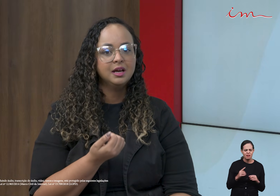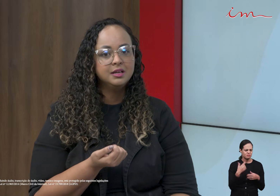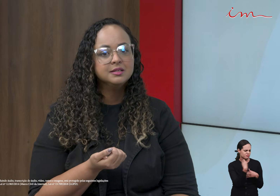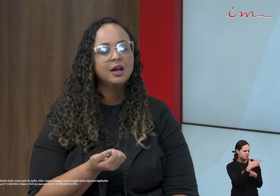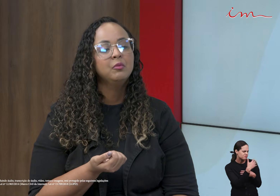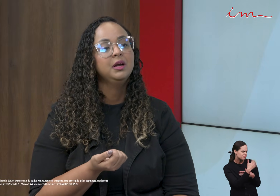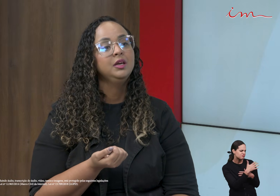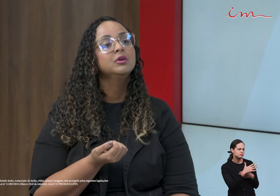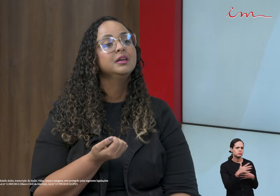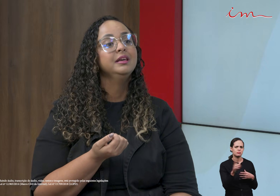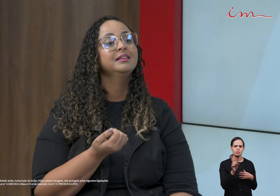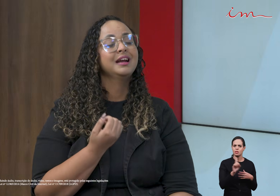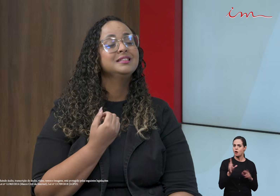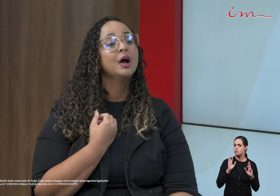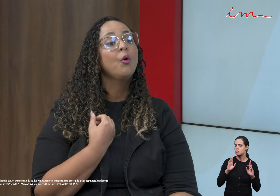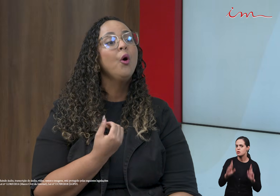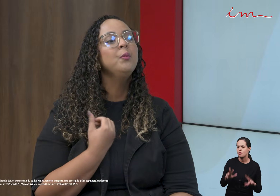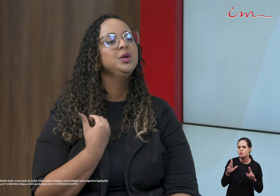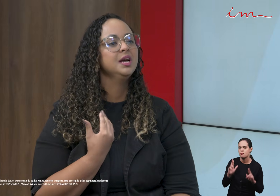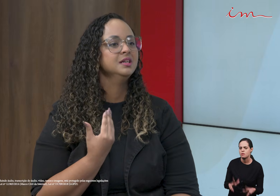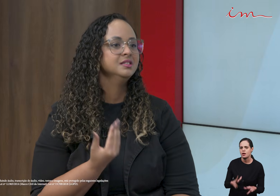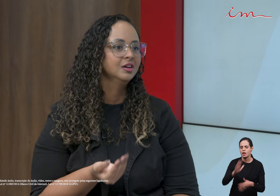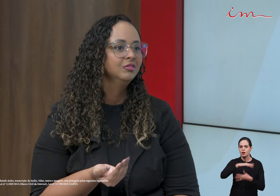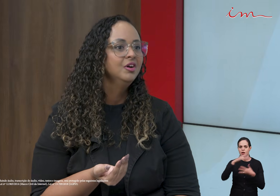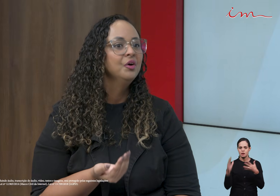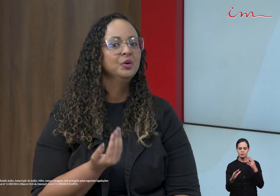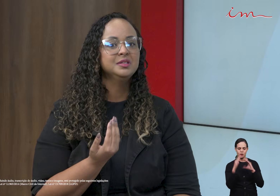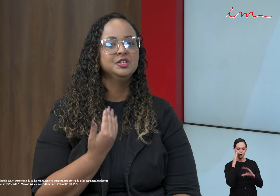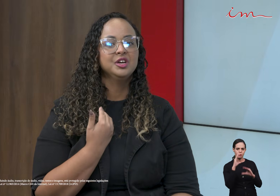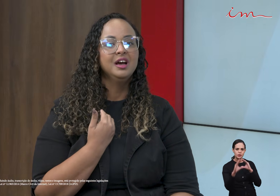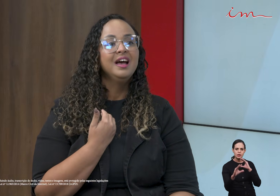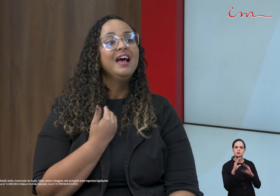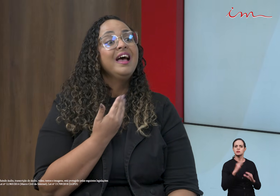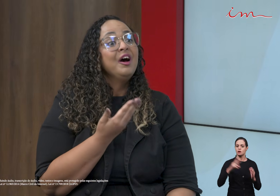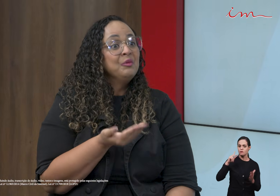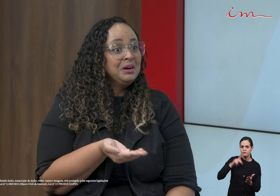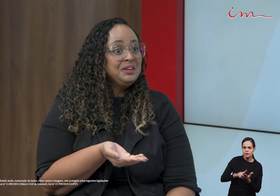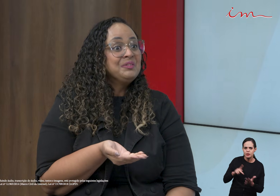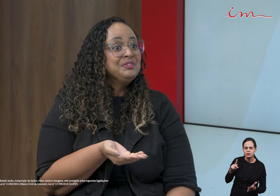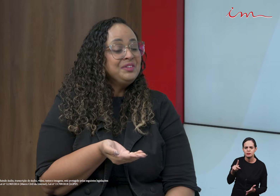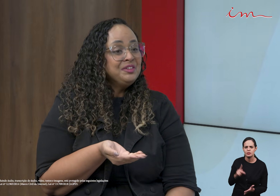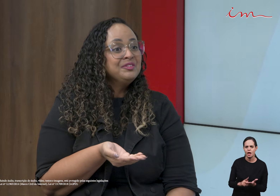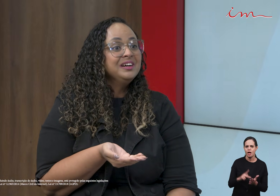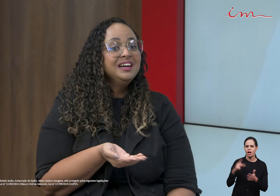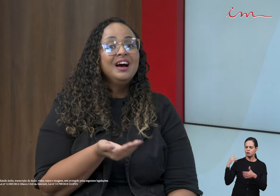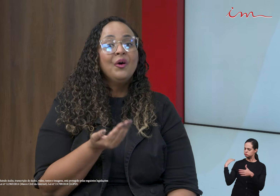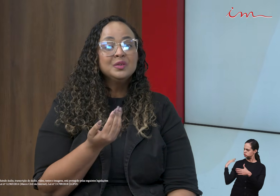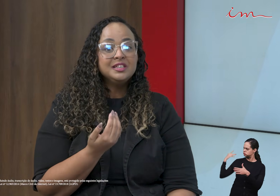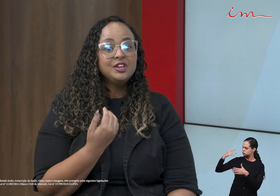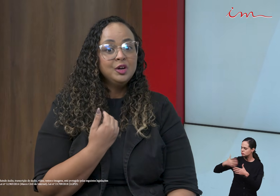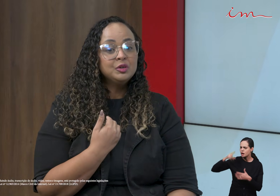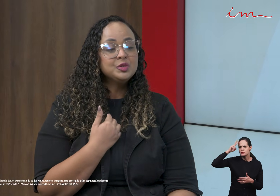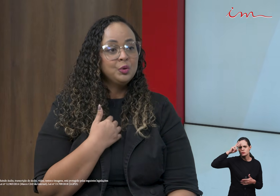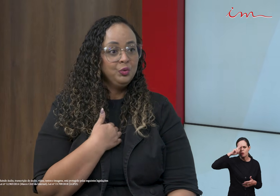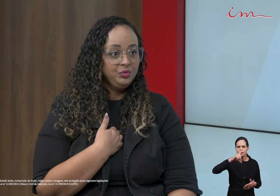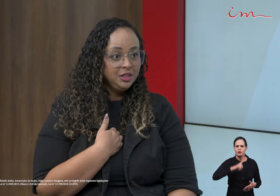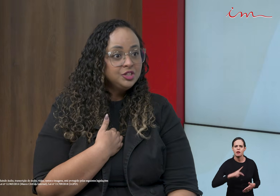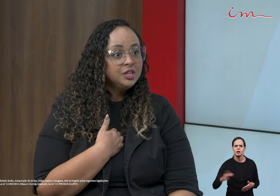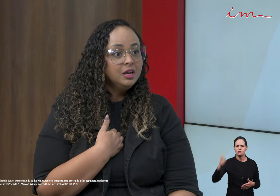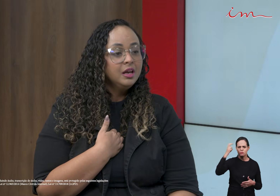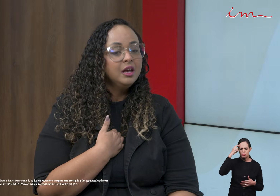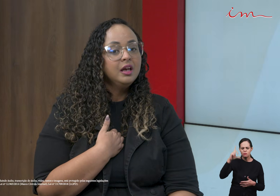língua de sinais é uma língua que traz a comunicação. Ou uma língua viva, né? Uma língua viva. Ou seja, eu que